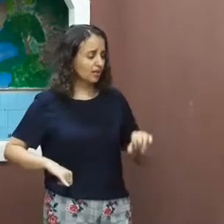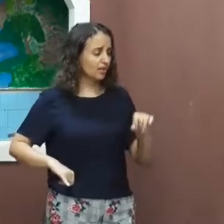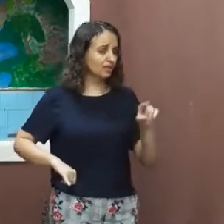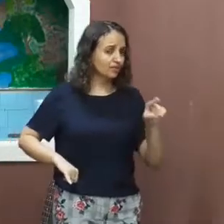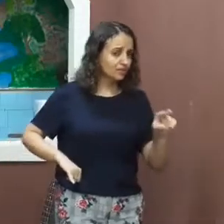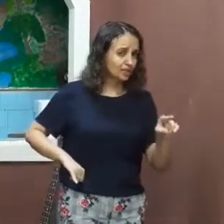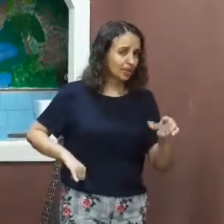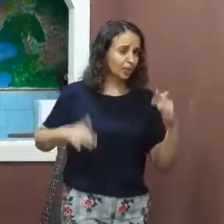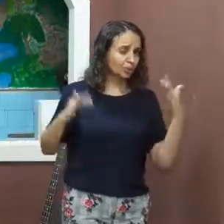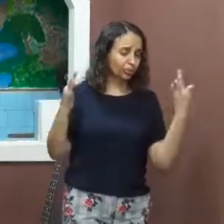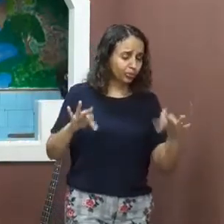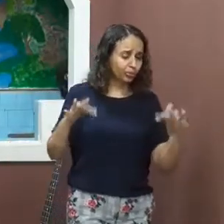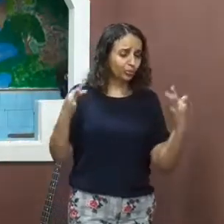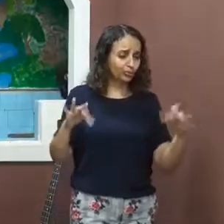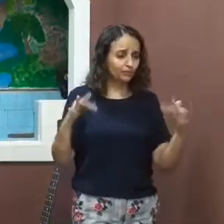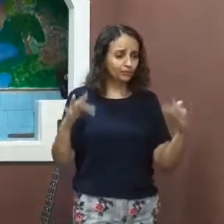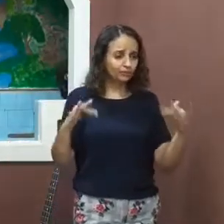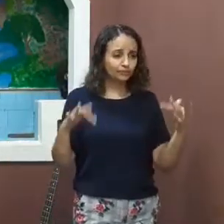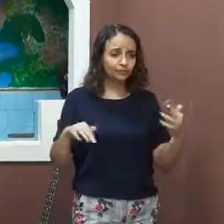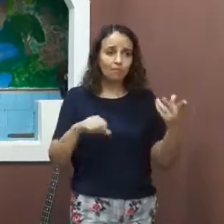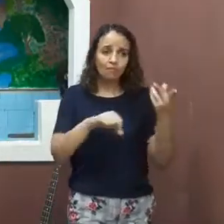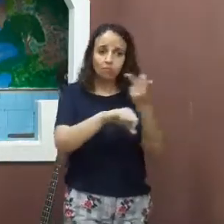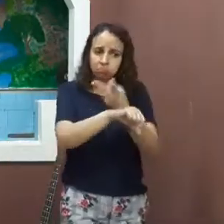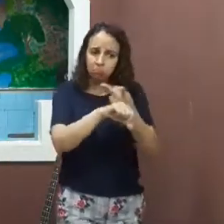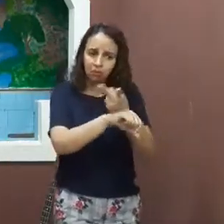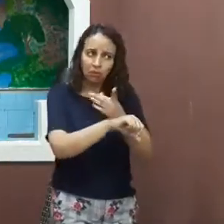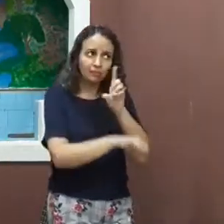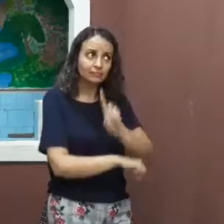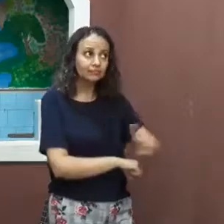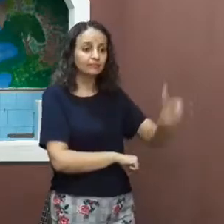está com dor, busque a Deus.